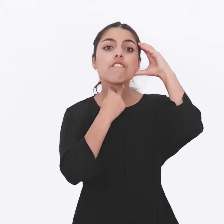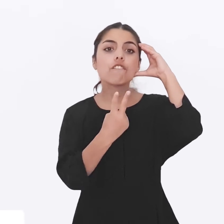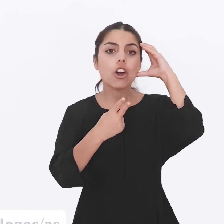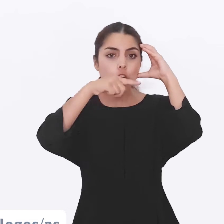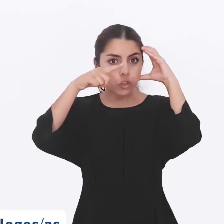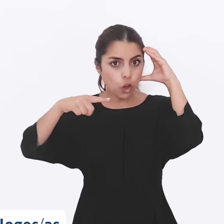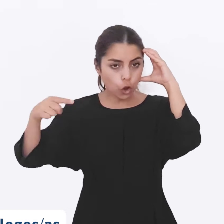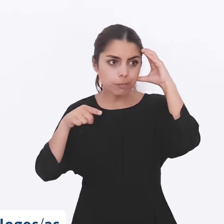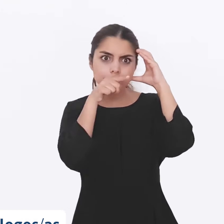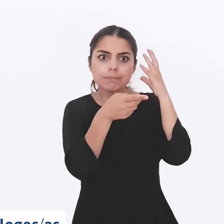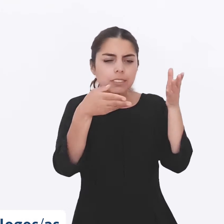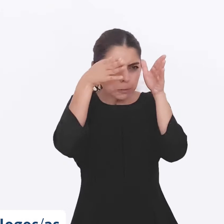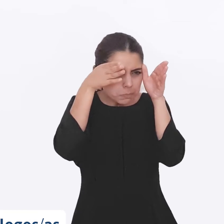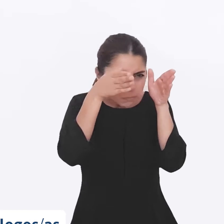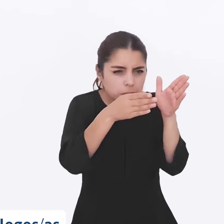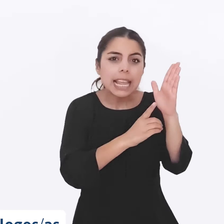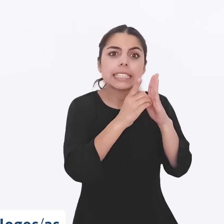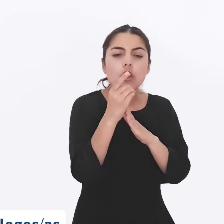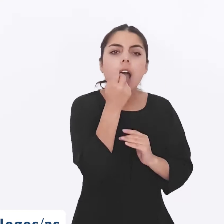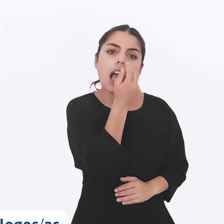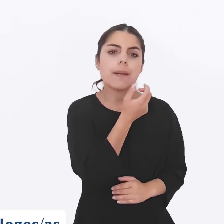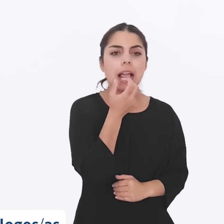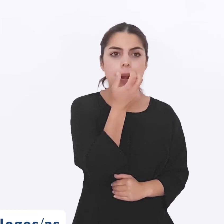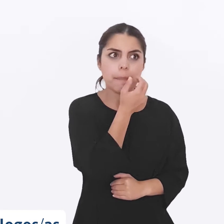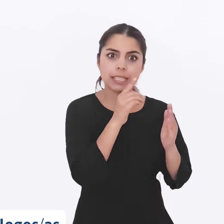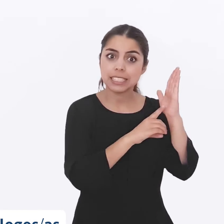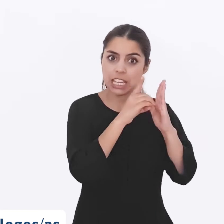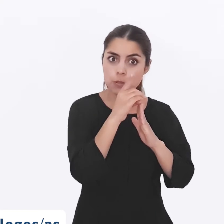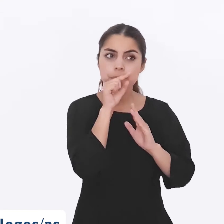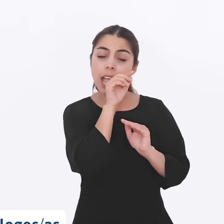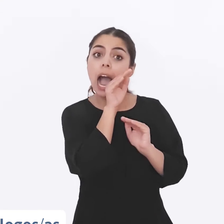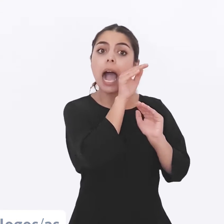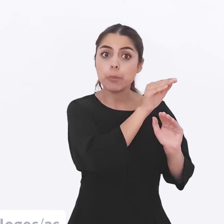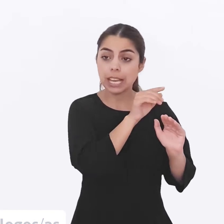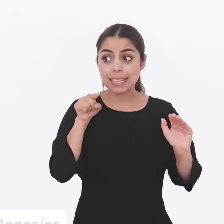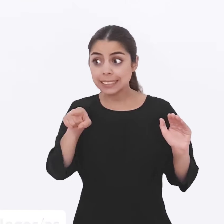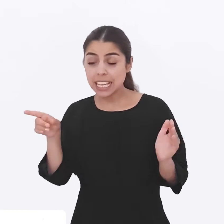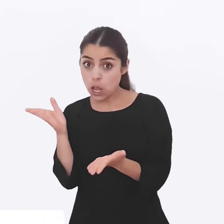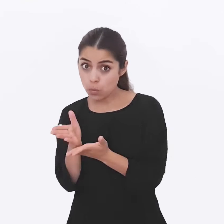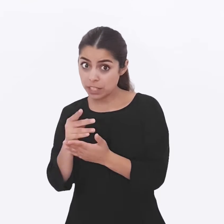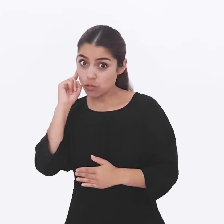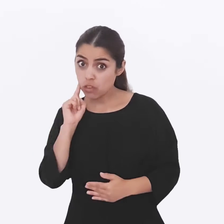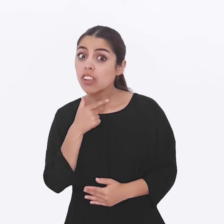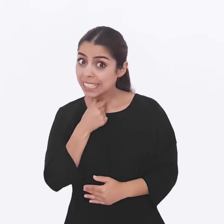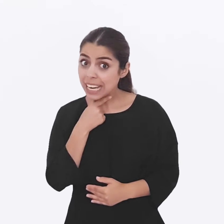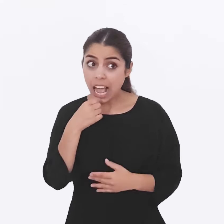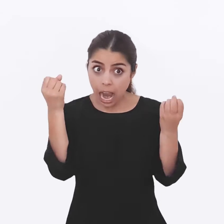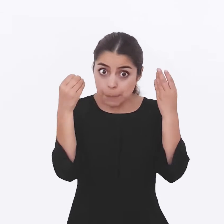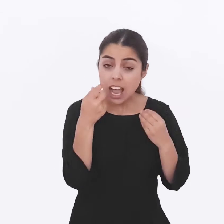Los fonoaudiólogos y fonoaudiólogas, aun cuando se concentran en el desarrollo del habla oral, la que debiesen apoyar solo si hay interés y disposición real